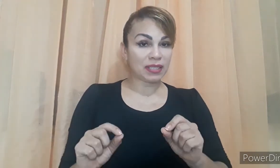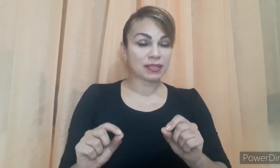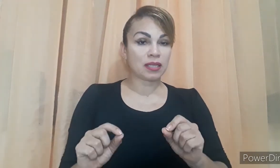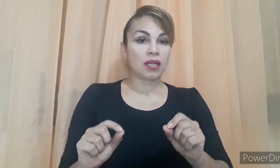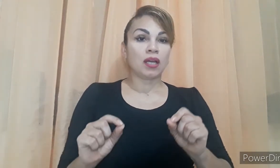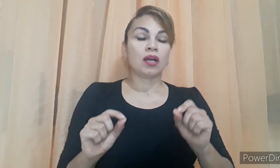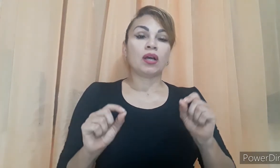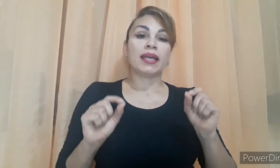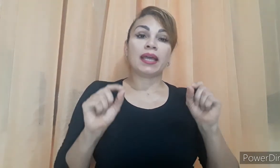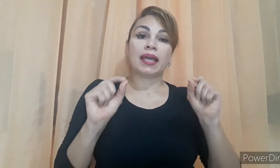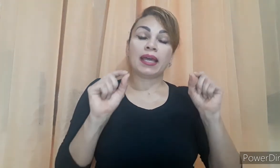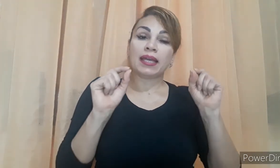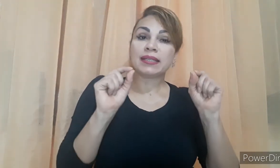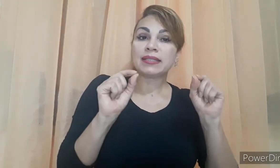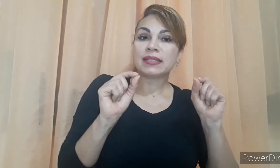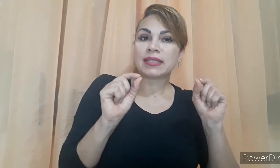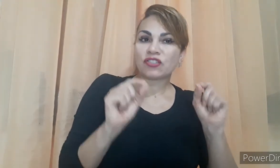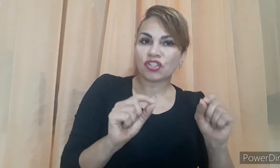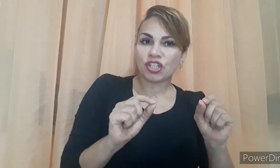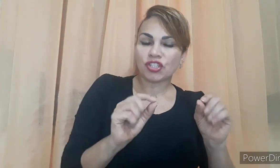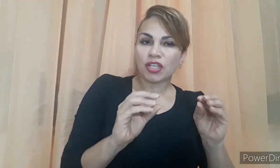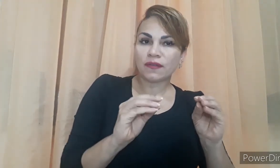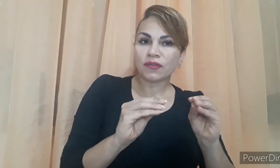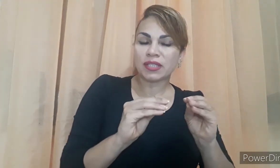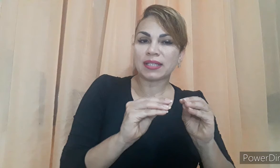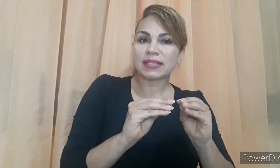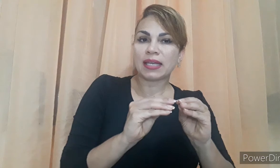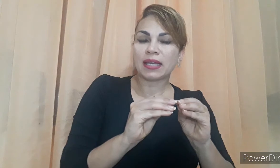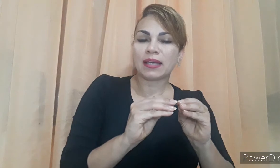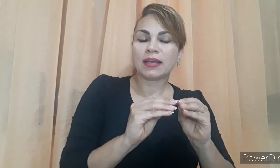Libras, esses adjetivos